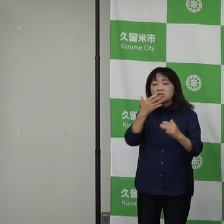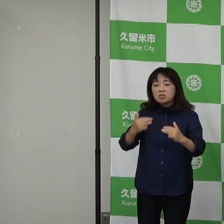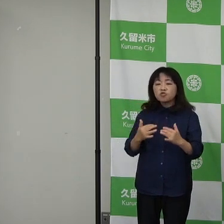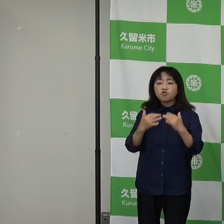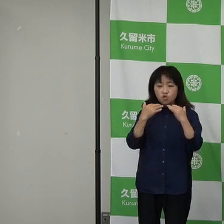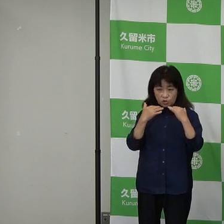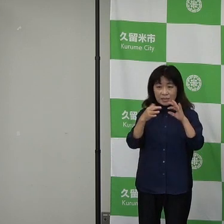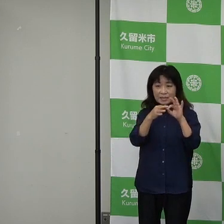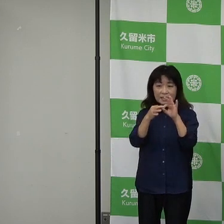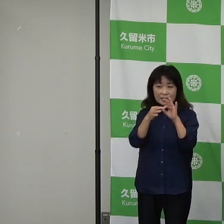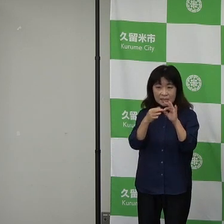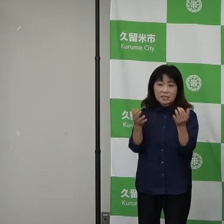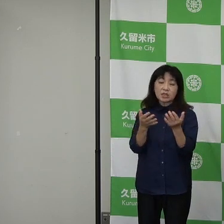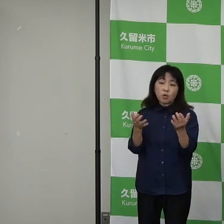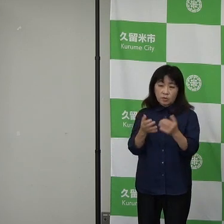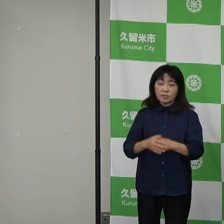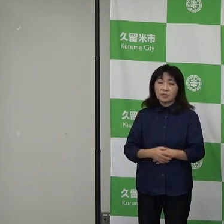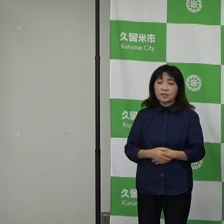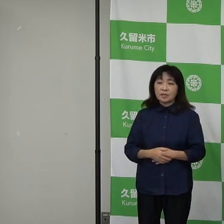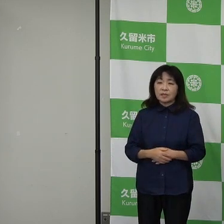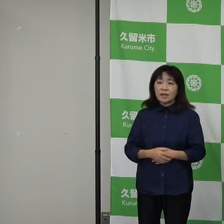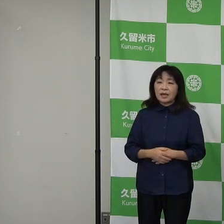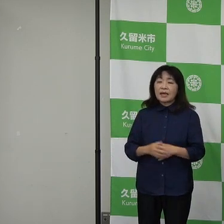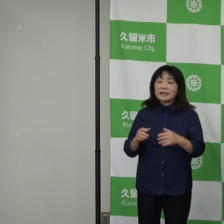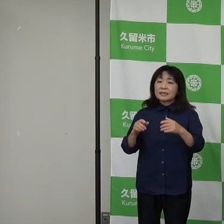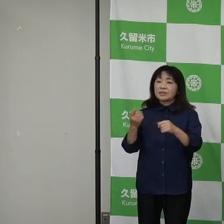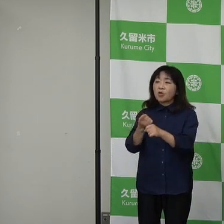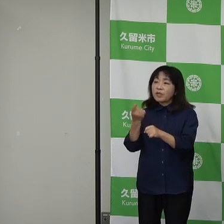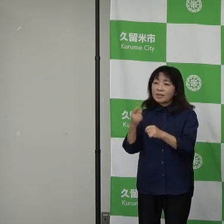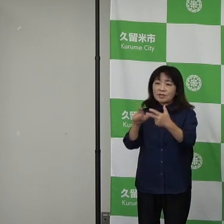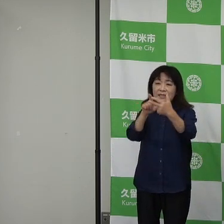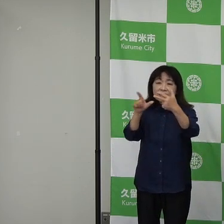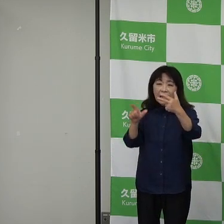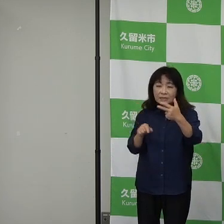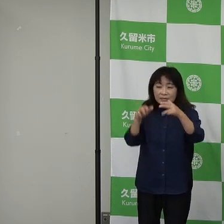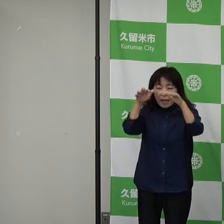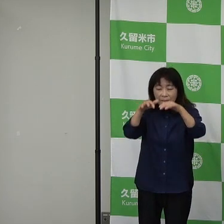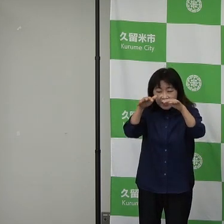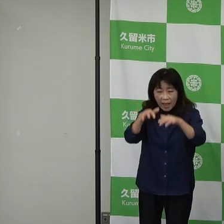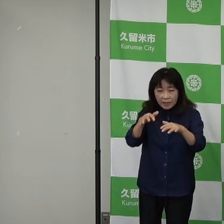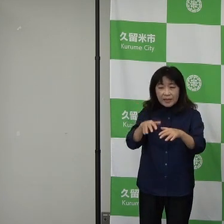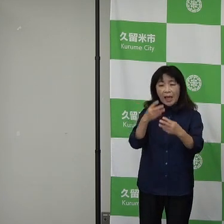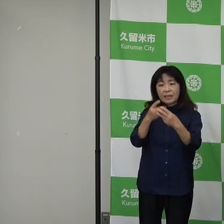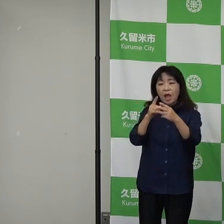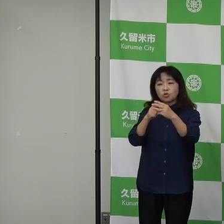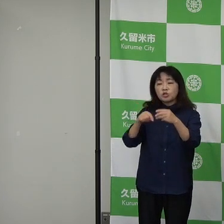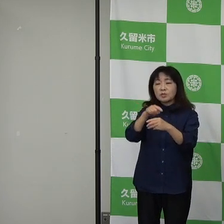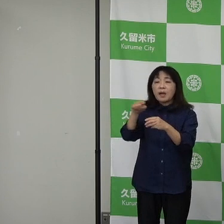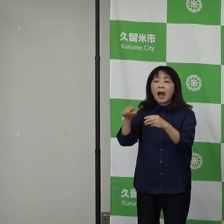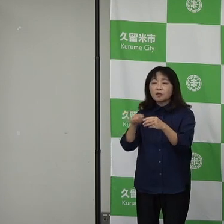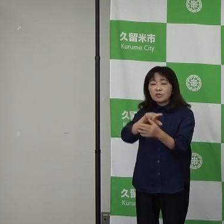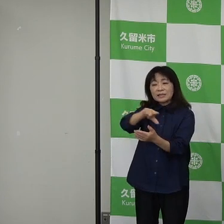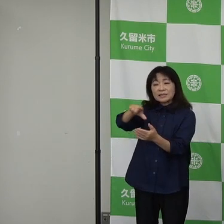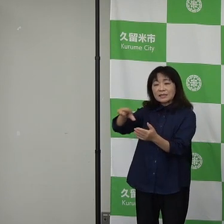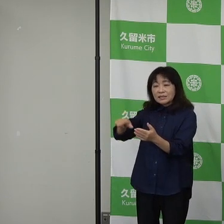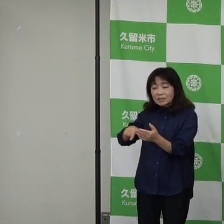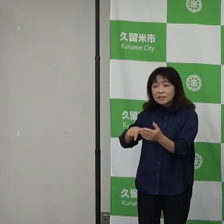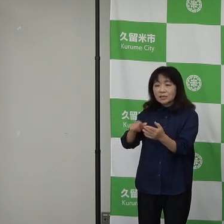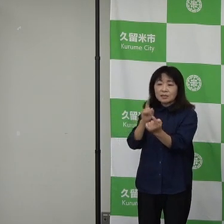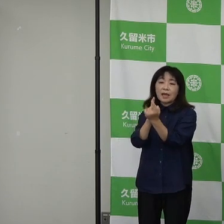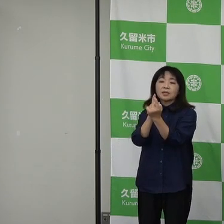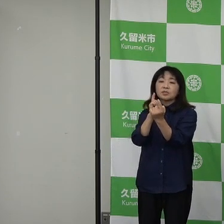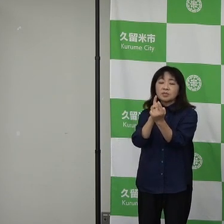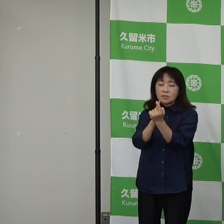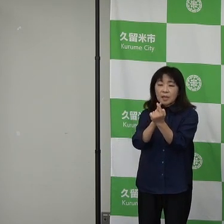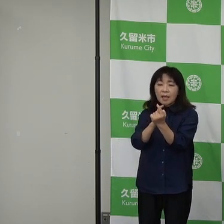業ですが、令和5年の7月で大きな被害を受けた田主丸周辺の浸水対策として排水